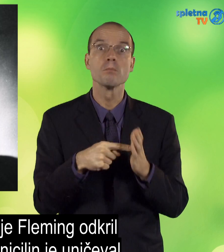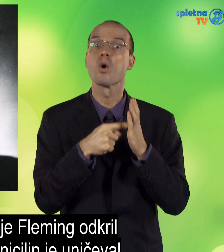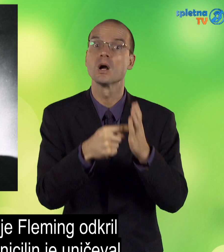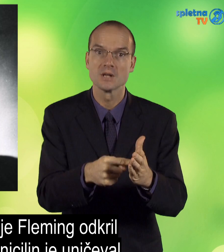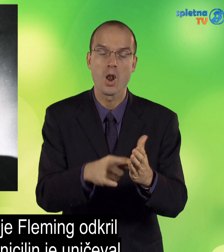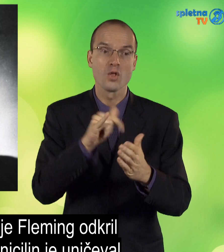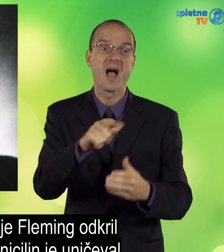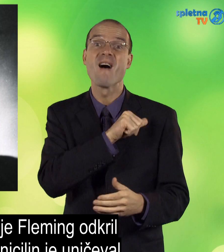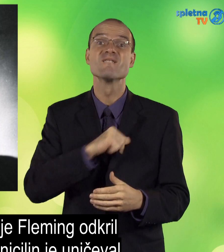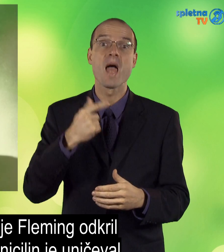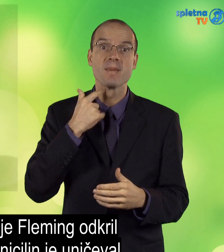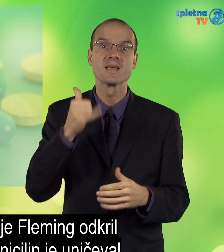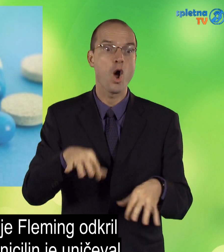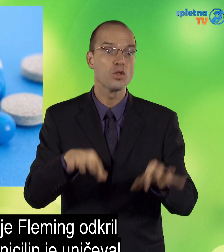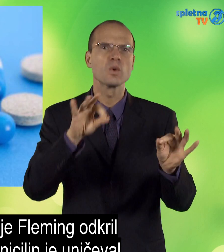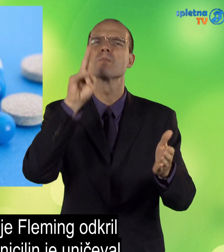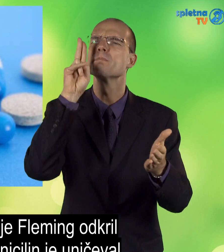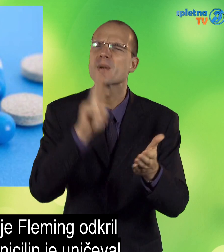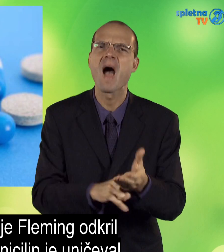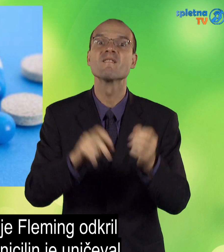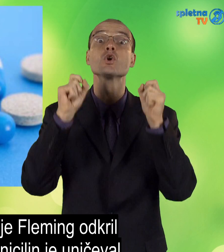Izkazalo se je, da je Fleming odkril resnični čudež.